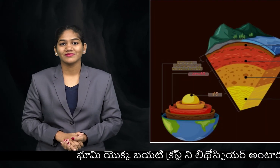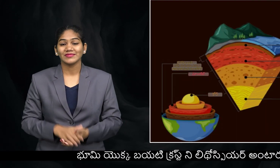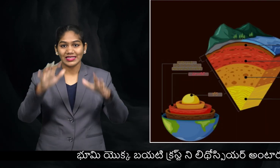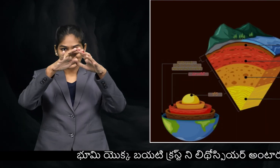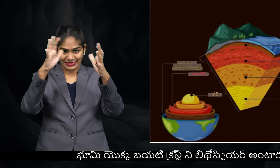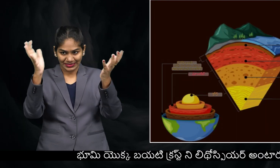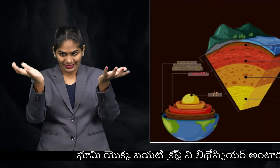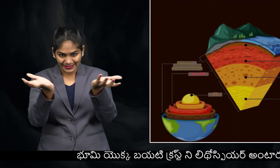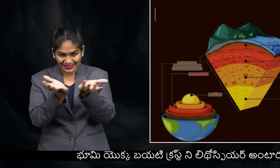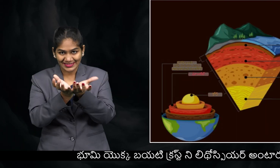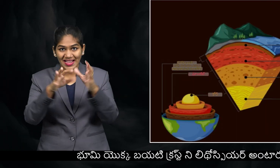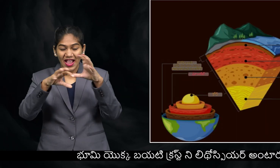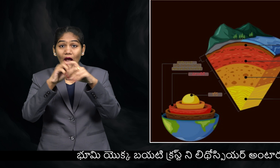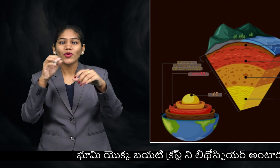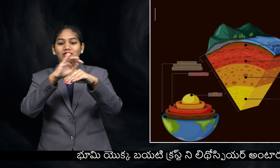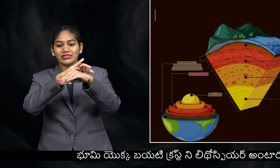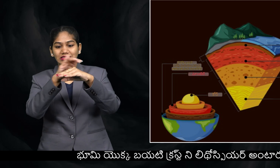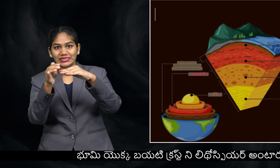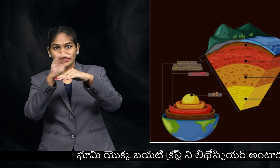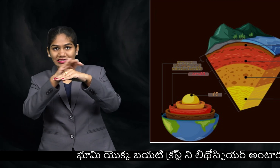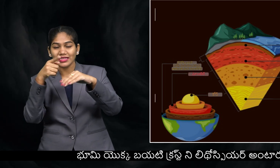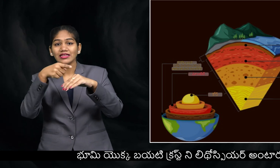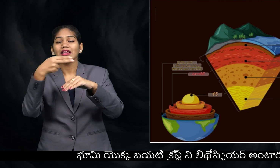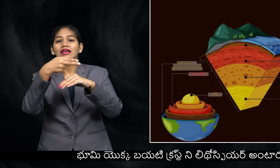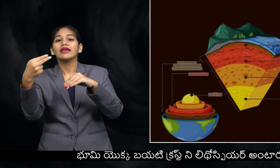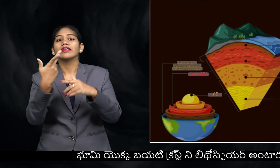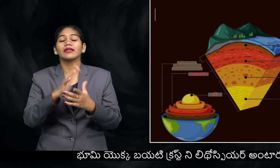భూమి యొక్క బయోటిక్ క్రస్ట్ ని లిథోస్పియర్ అంటారు.